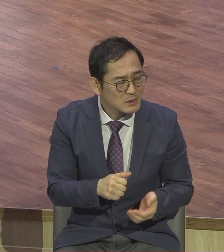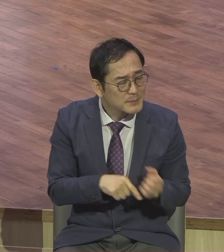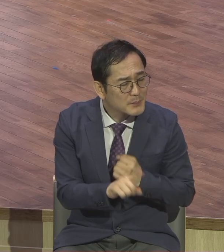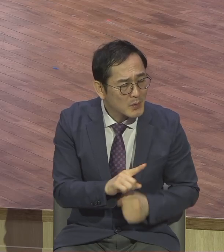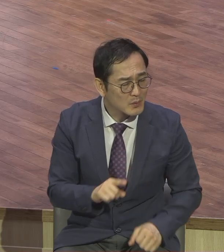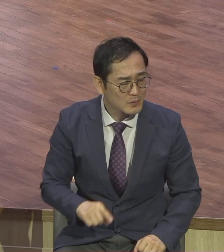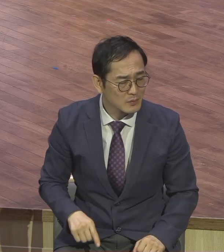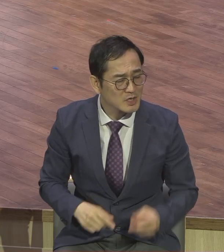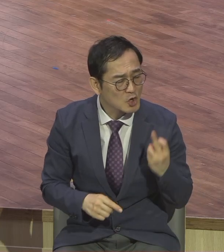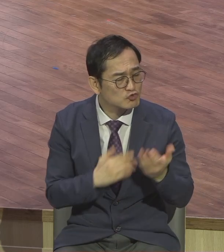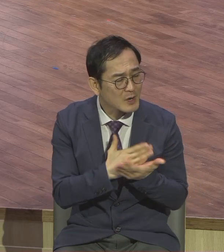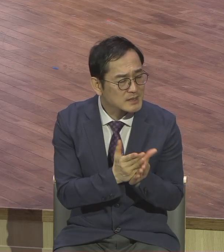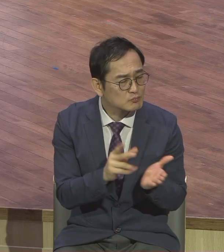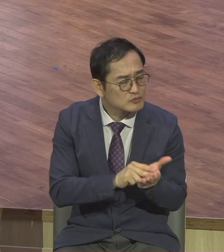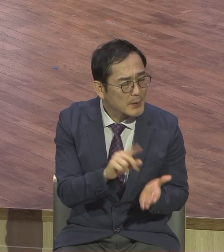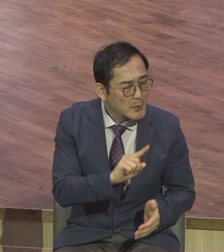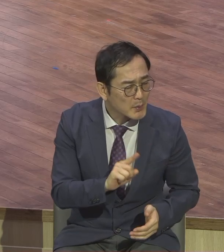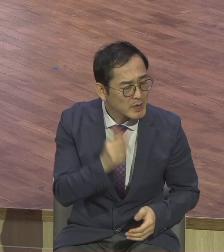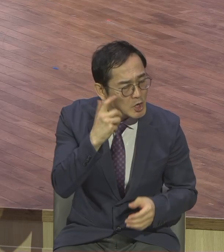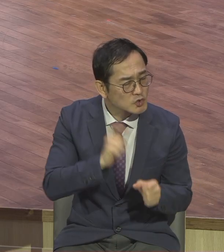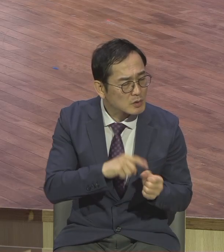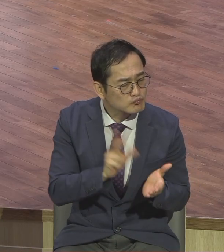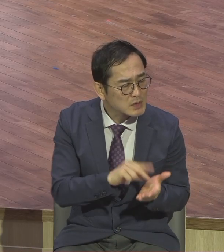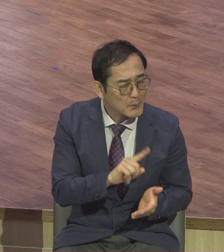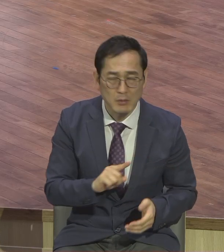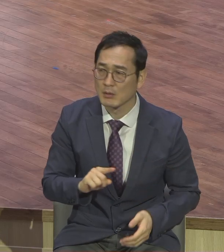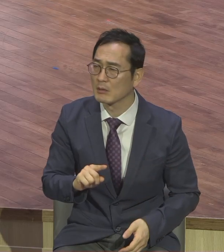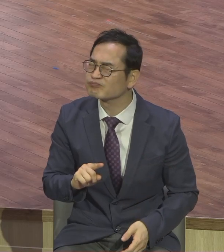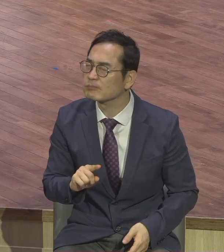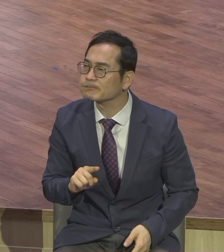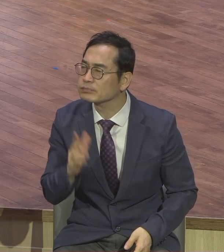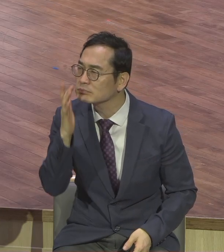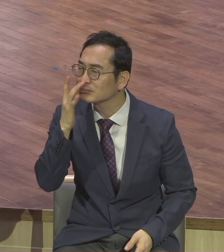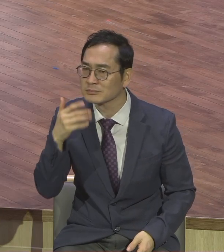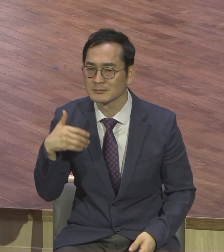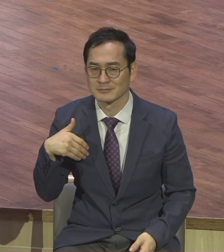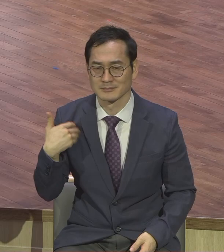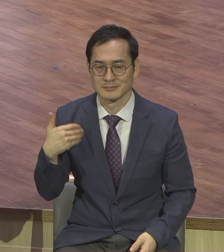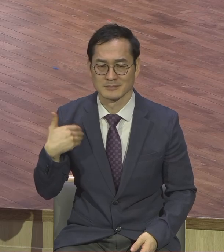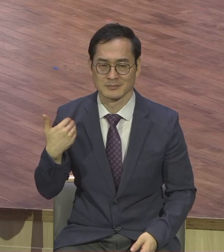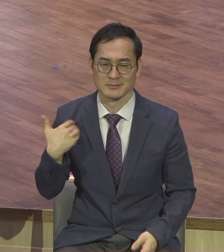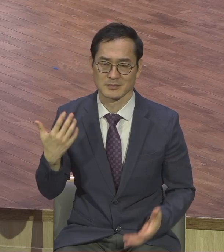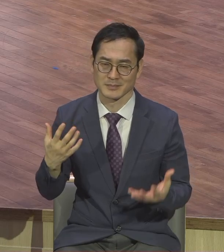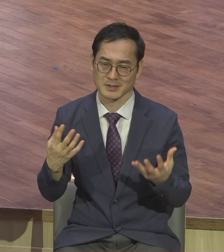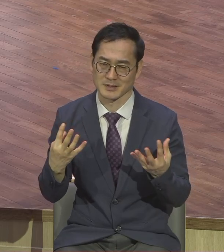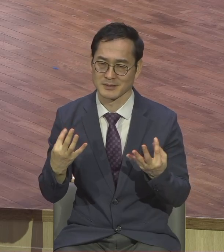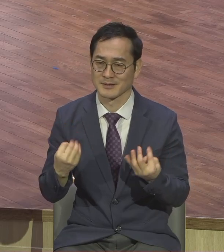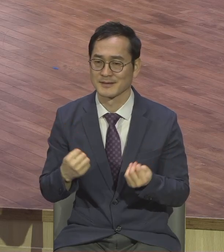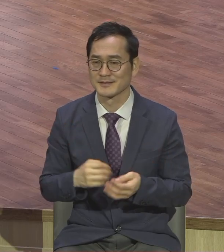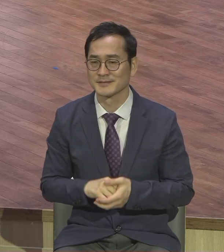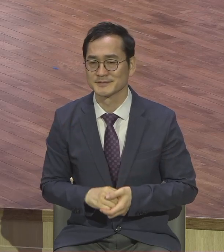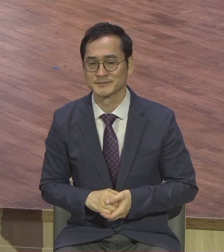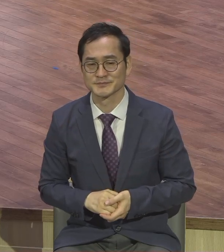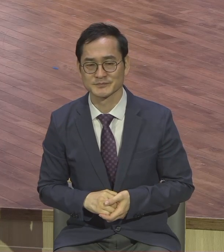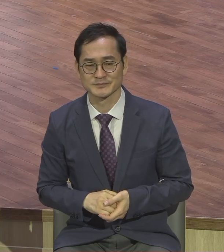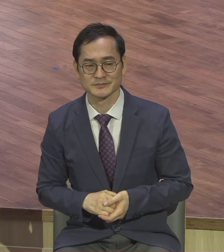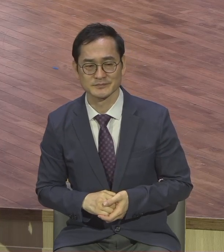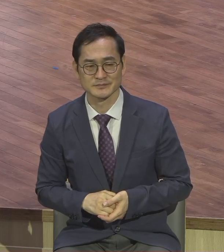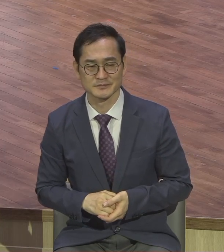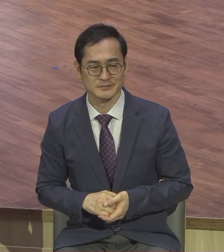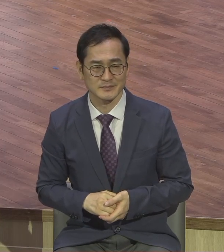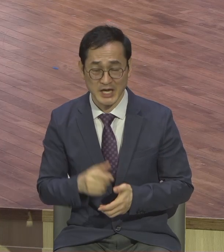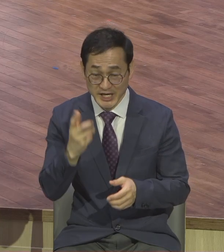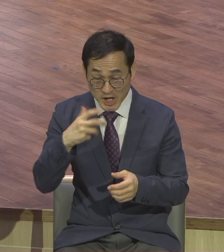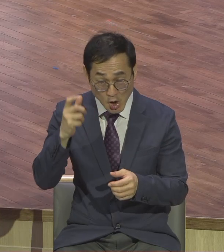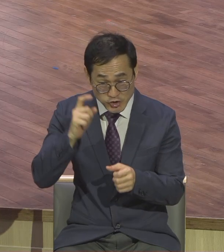전혀 영적 문제라는 단어도 없어요. 일반적으로 가보세요. 물어. 영적 문제 단어 없어.